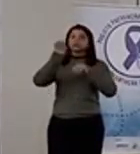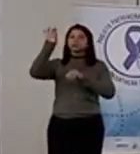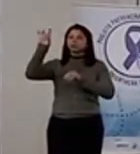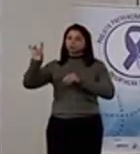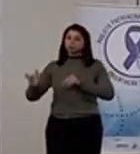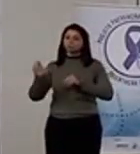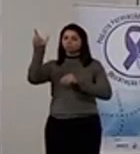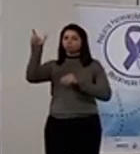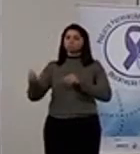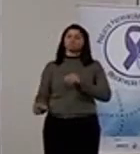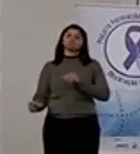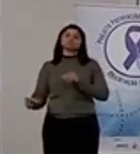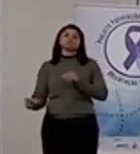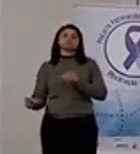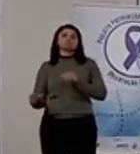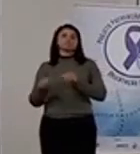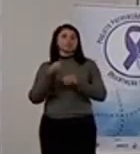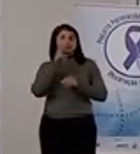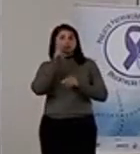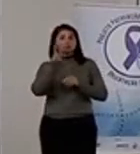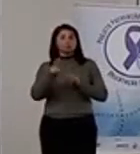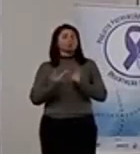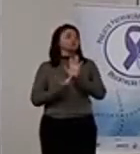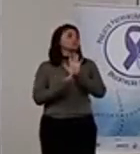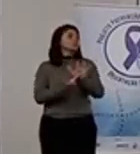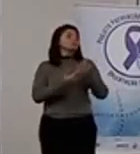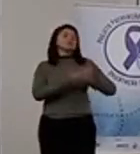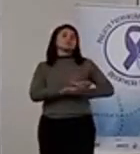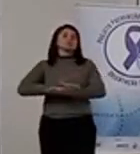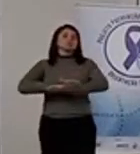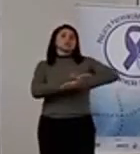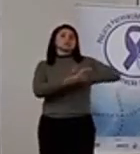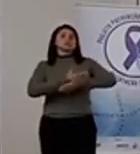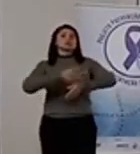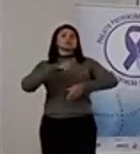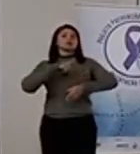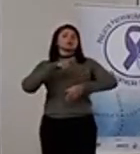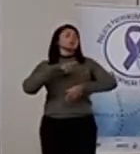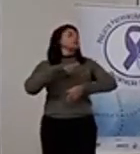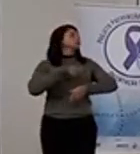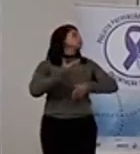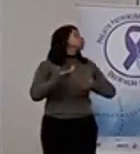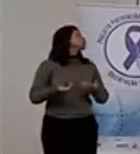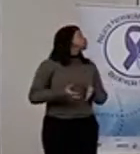Por exemplo, você vê esse bebezinho aqui, ele tem uma síndrome?